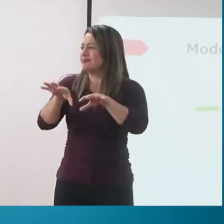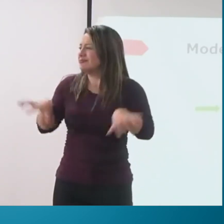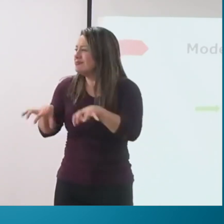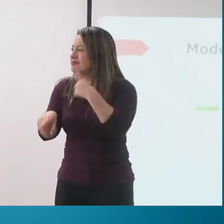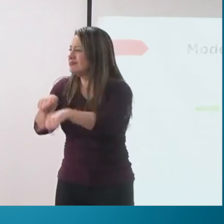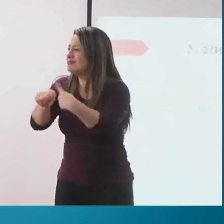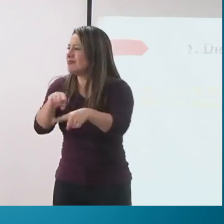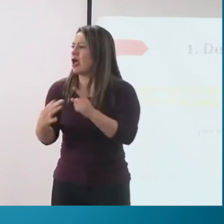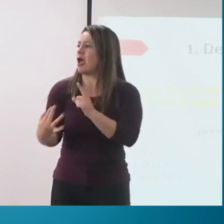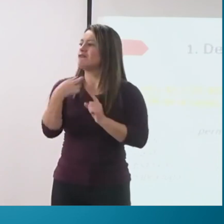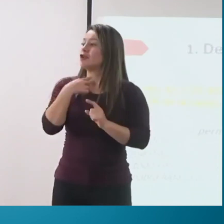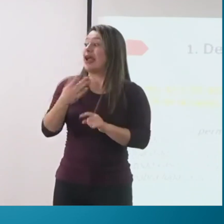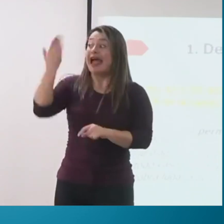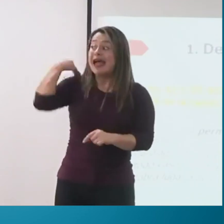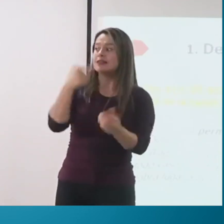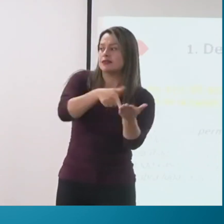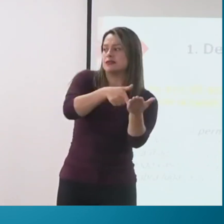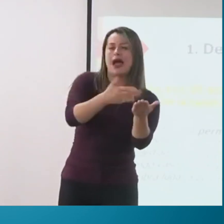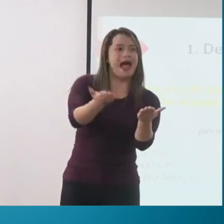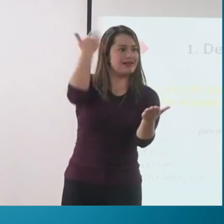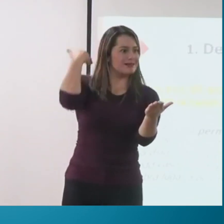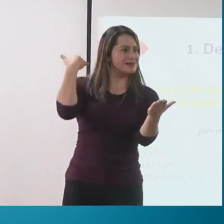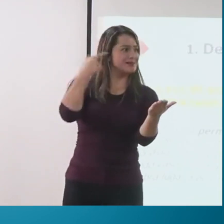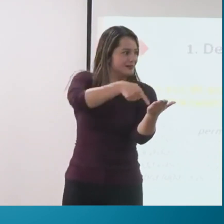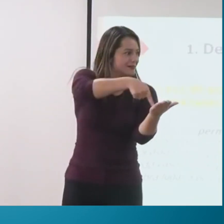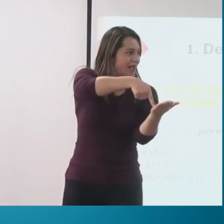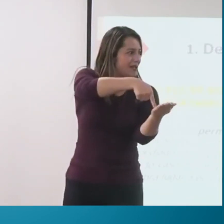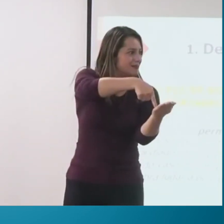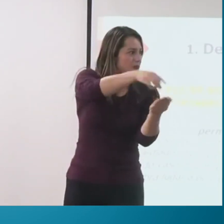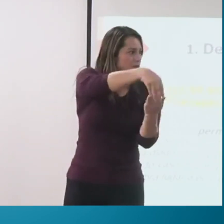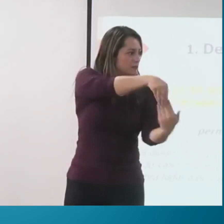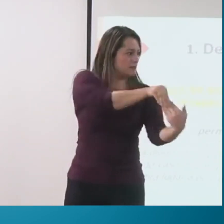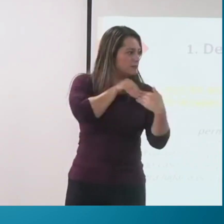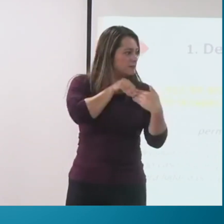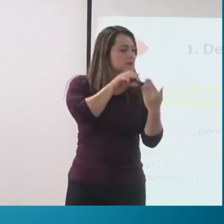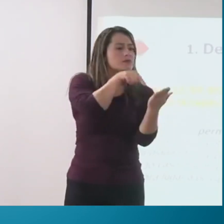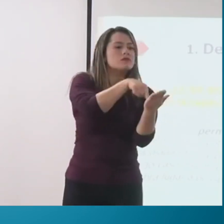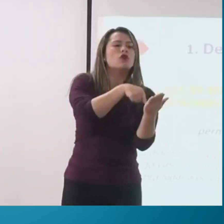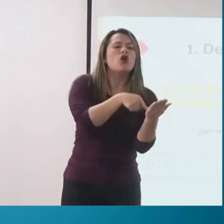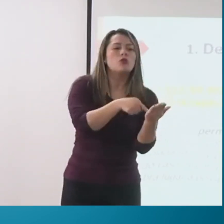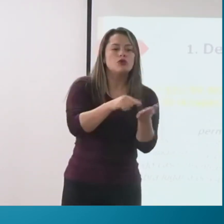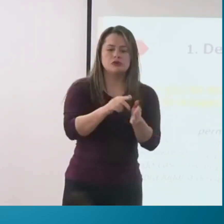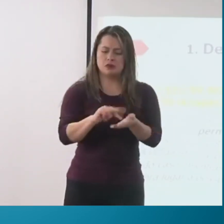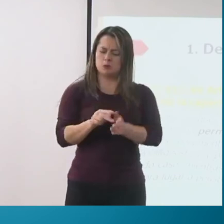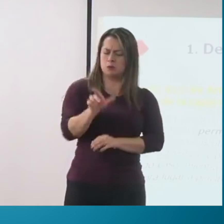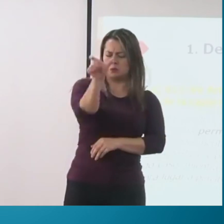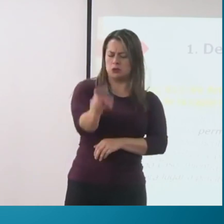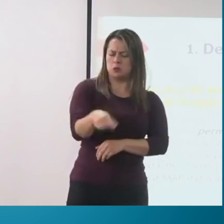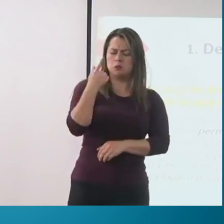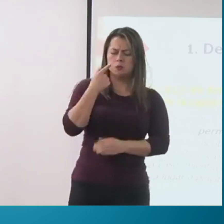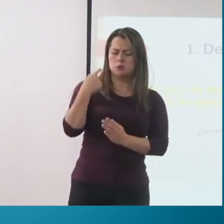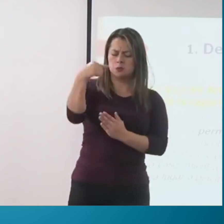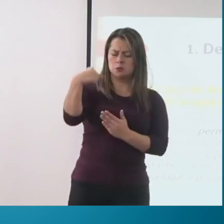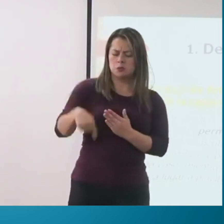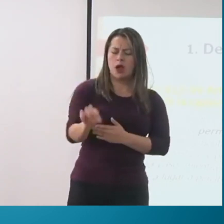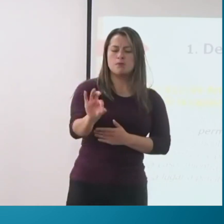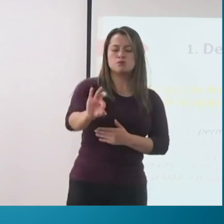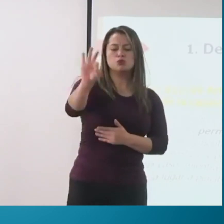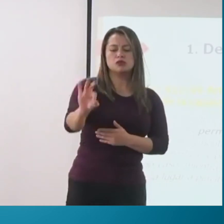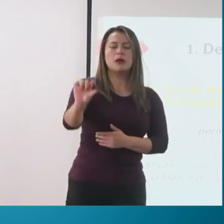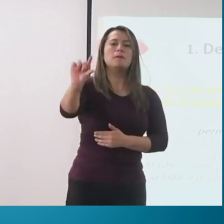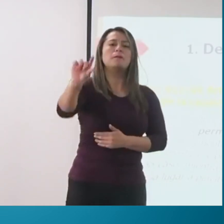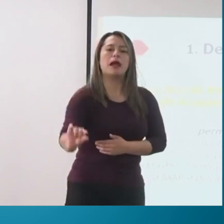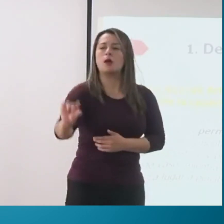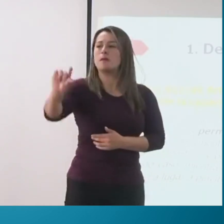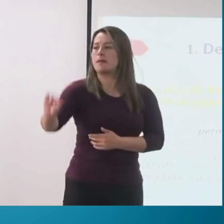era el manual anterior, ¿sí? Y se decía que se calificaba un porcentaje y se decía una fecha de estructuración. Lo que